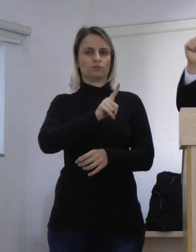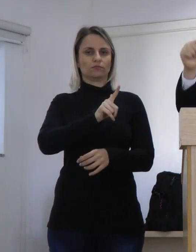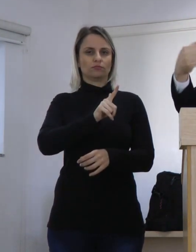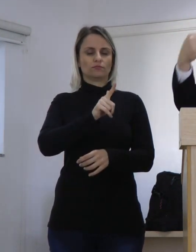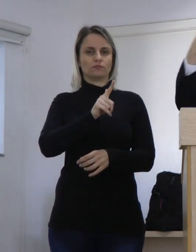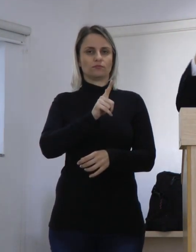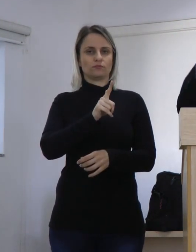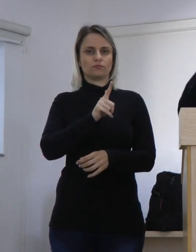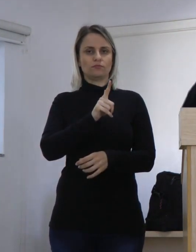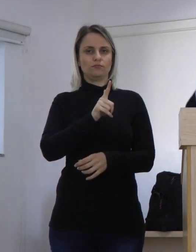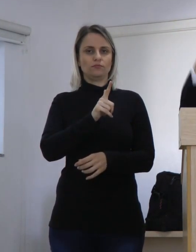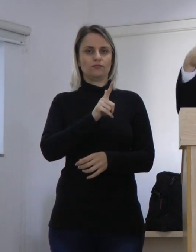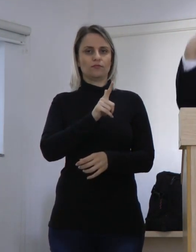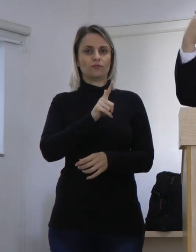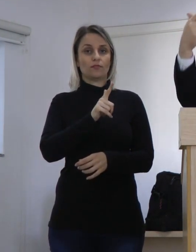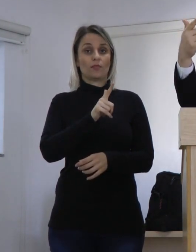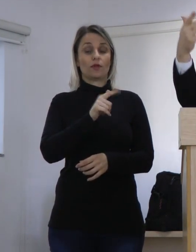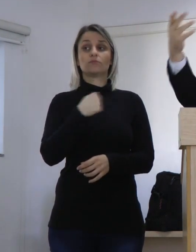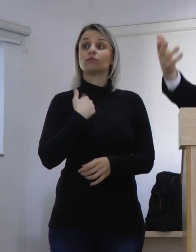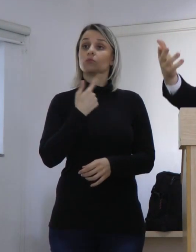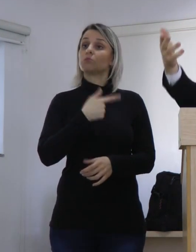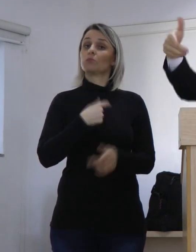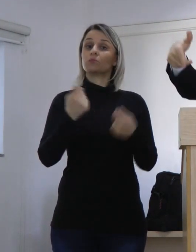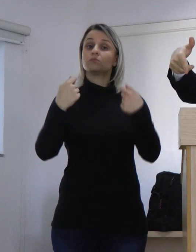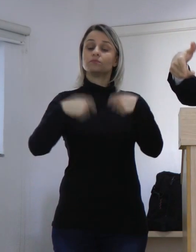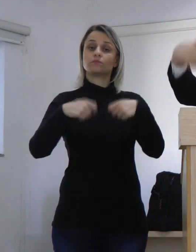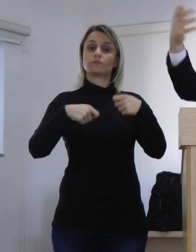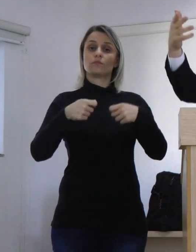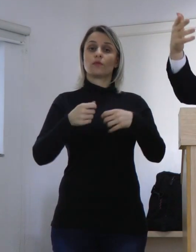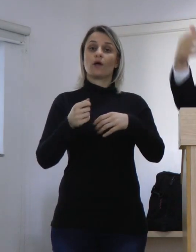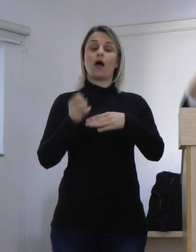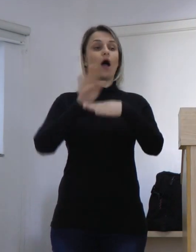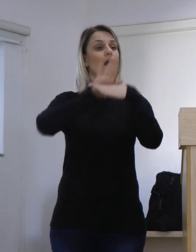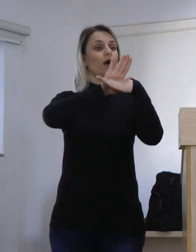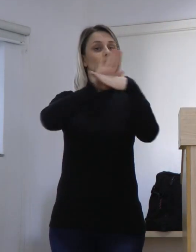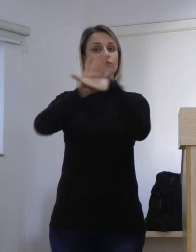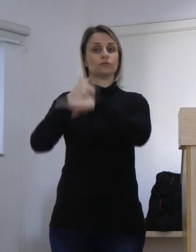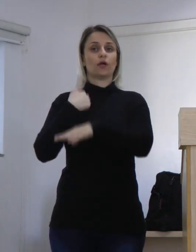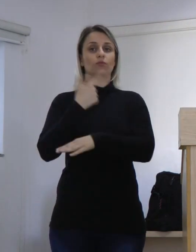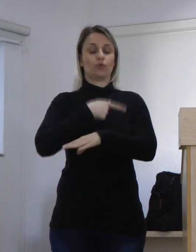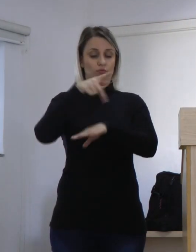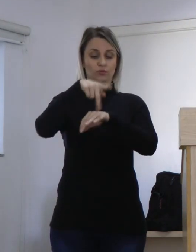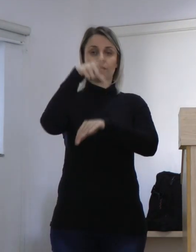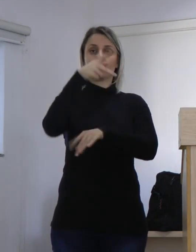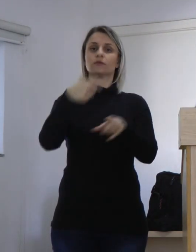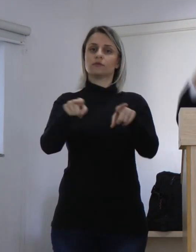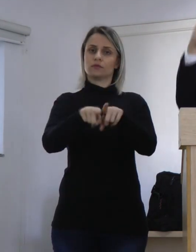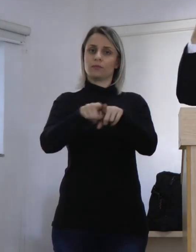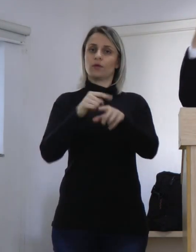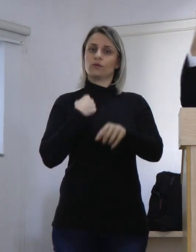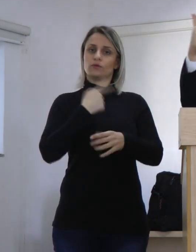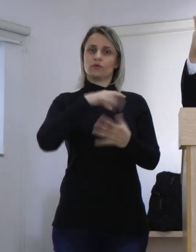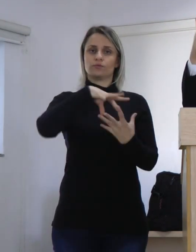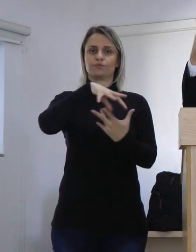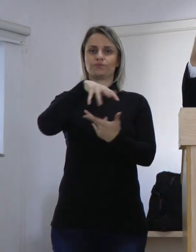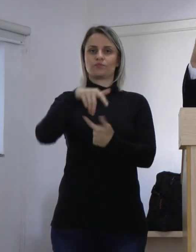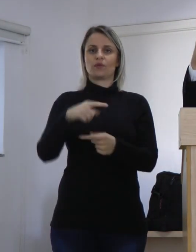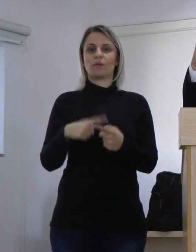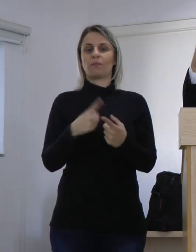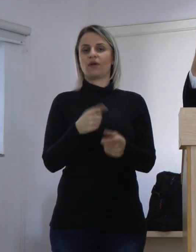Então cabe a gente ajudar o nosso país e o nosso planeta. Mas a gente é